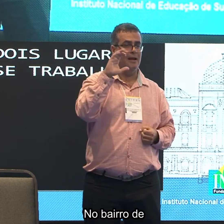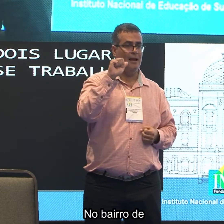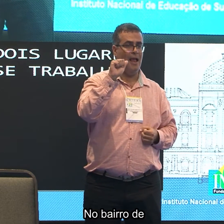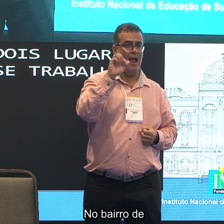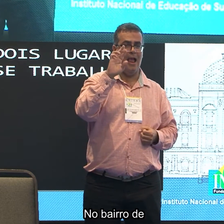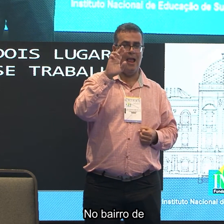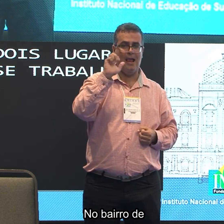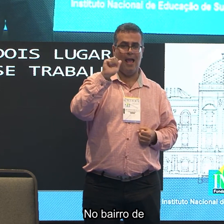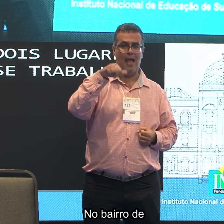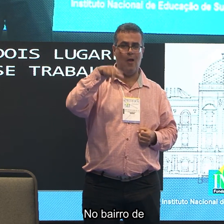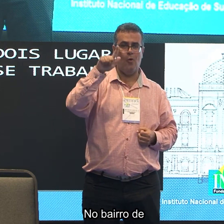E foi no bairro de